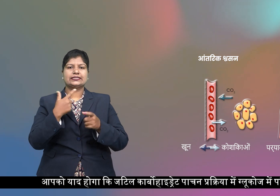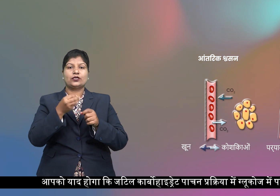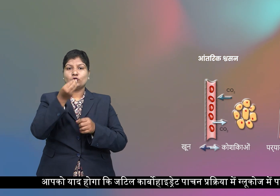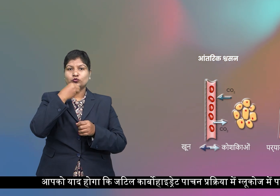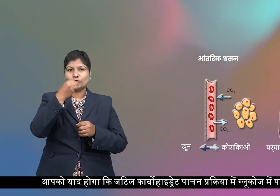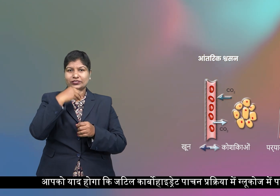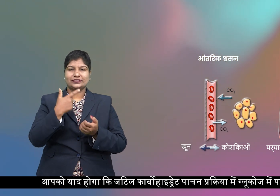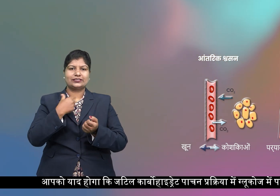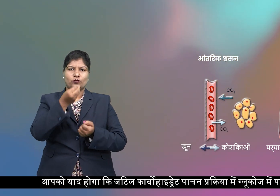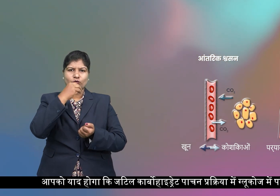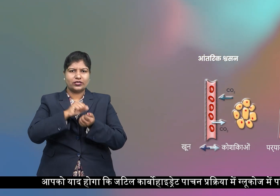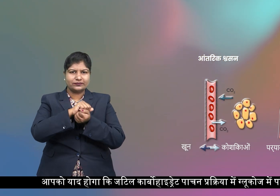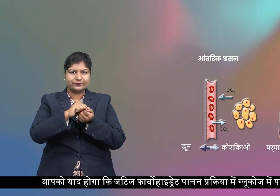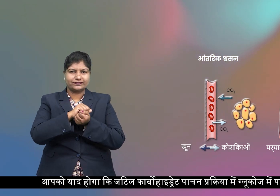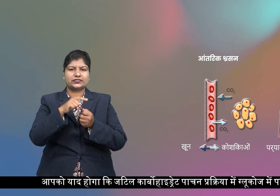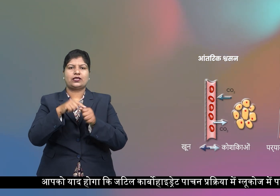हो जाती हैं।